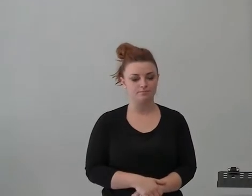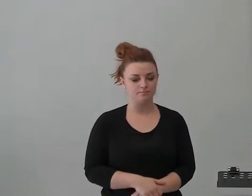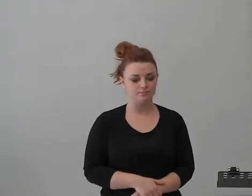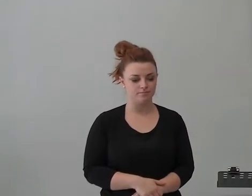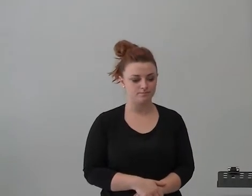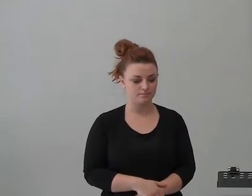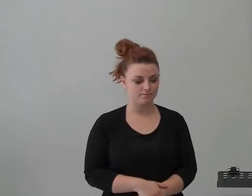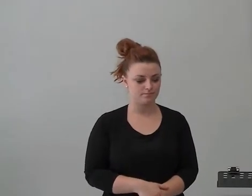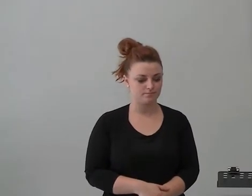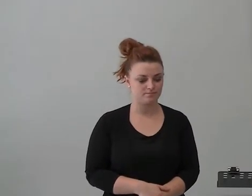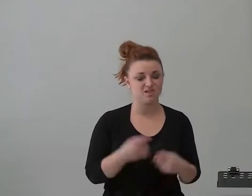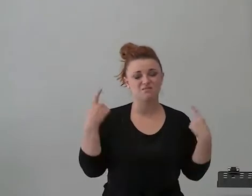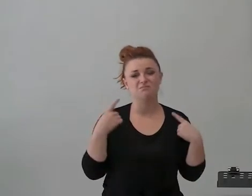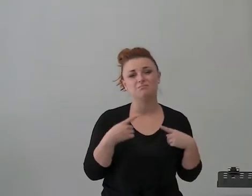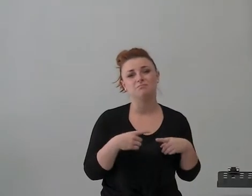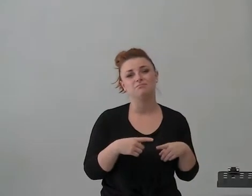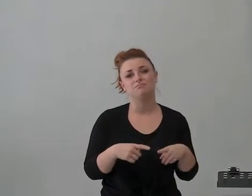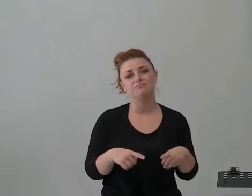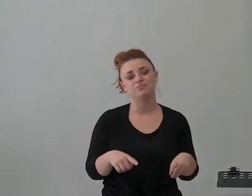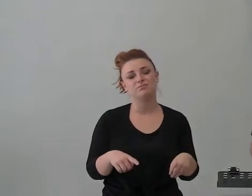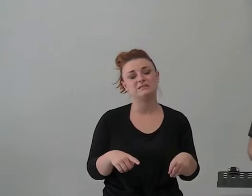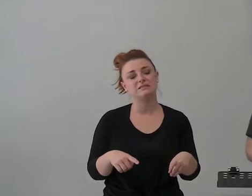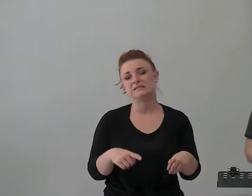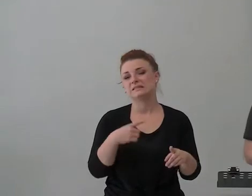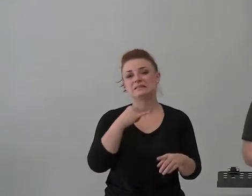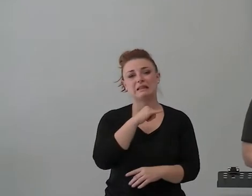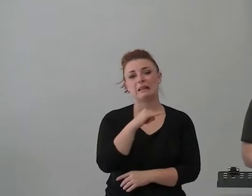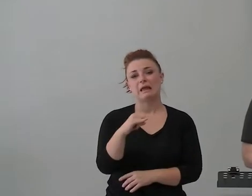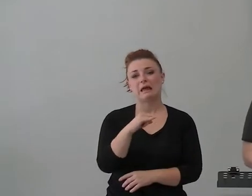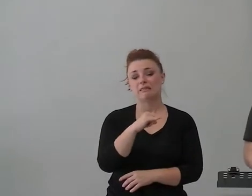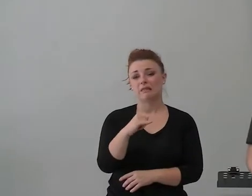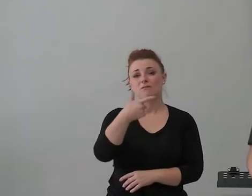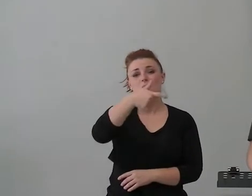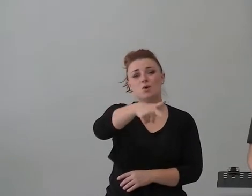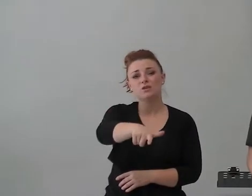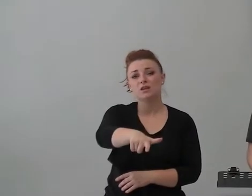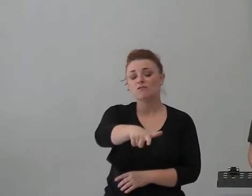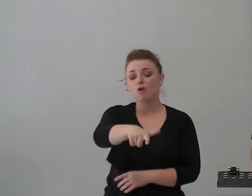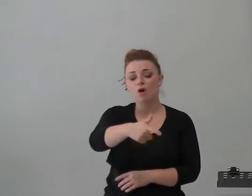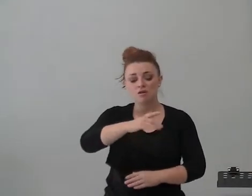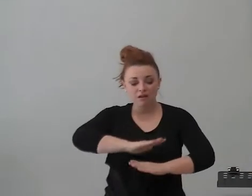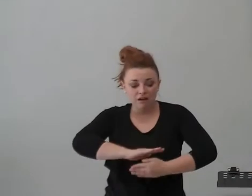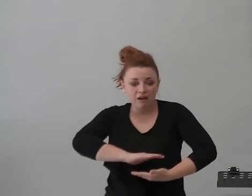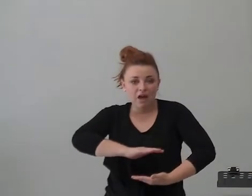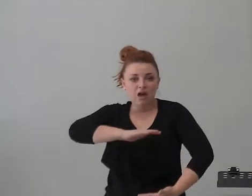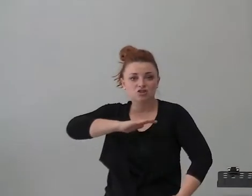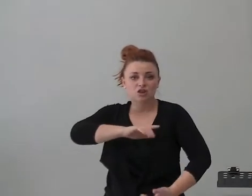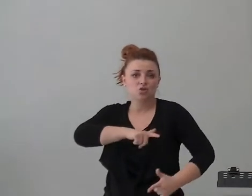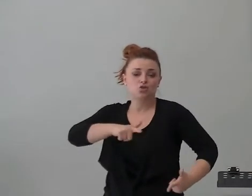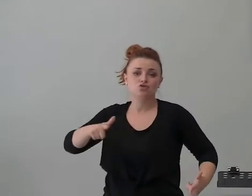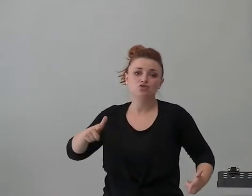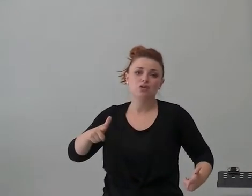E questo è un male sia per la crescita di chi fa parte di quella chiesa, sia per la crescita di chi ancora non conosce Gesù.